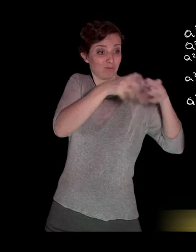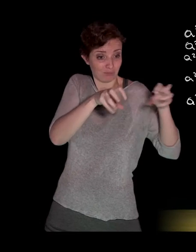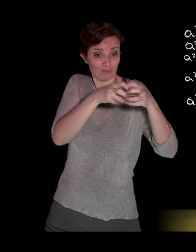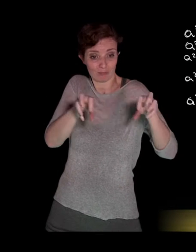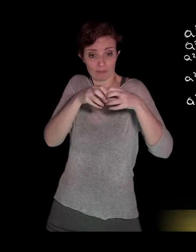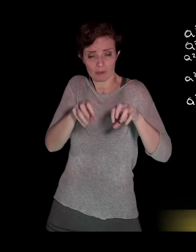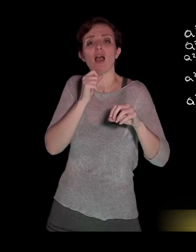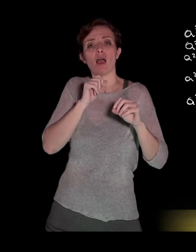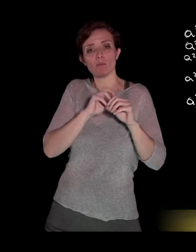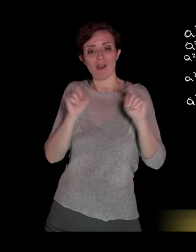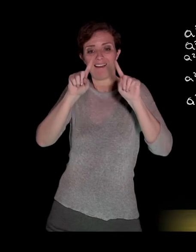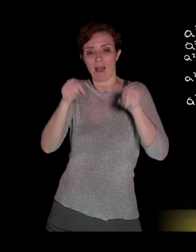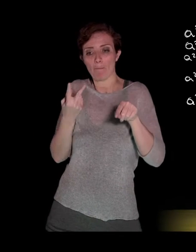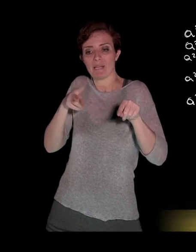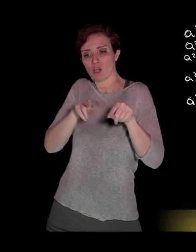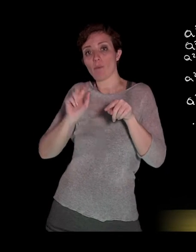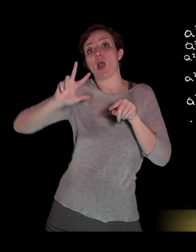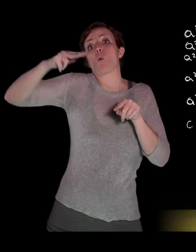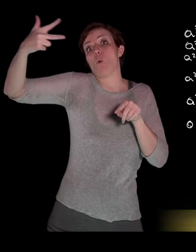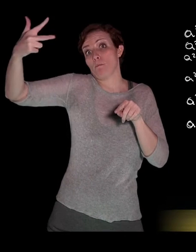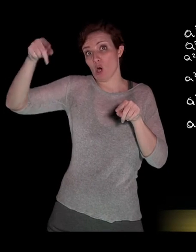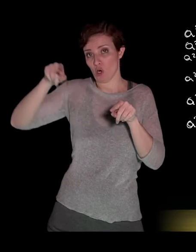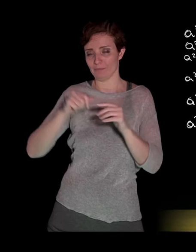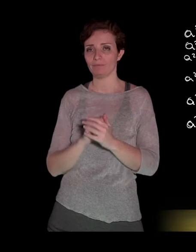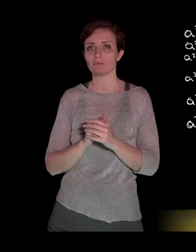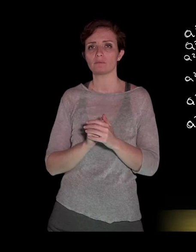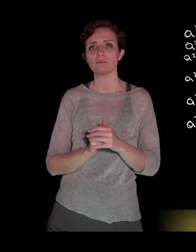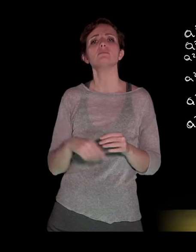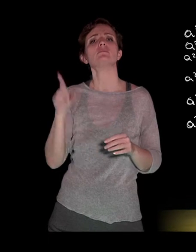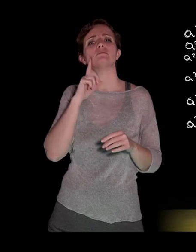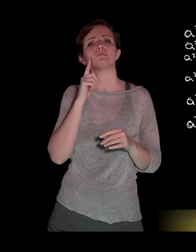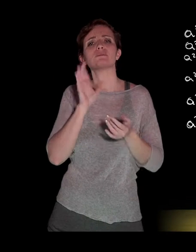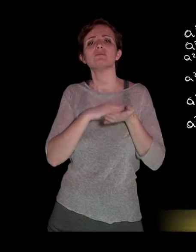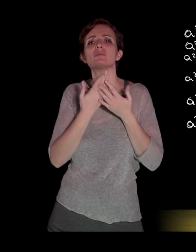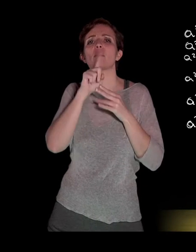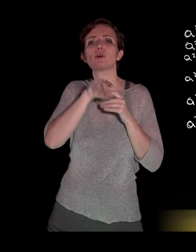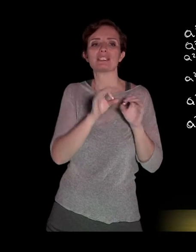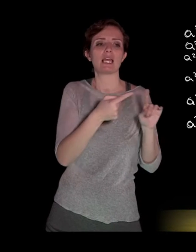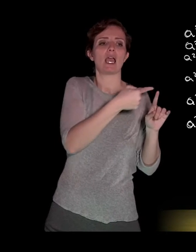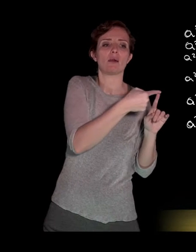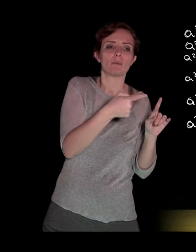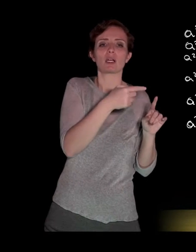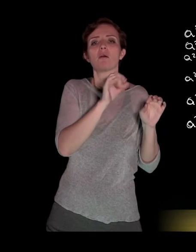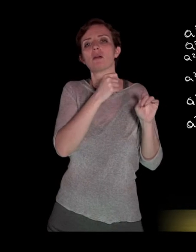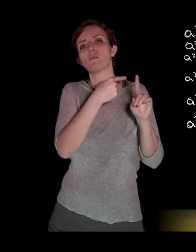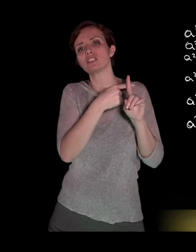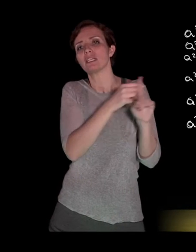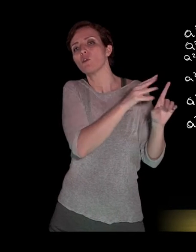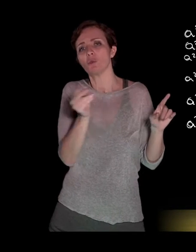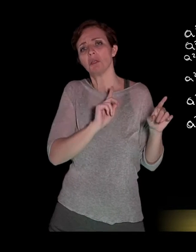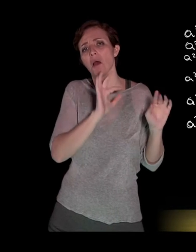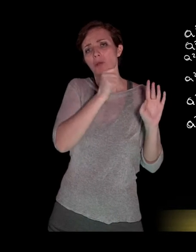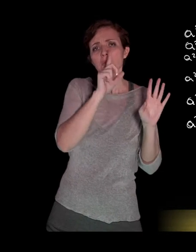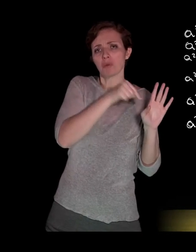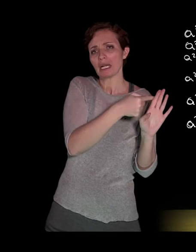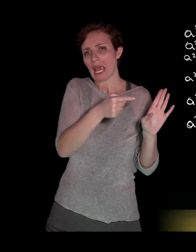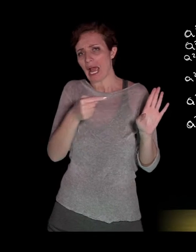del binomio stesso discorso vale anche quando i segni non sono tutti quanti positivi ci sono dei segni negativi come in Quest